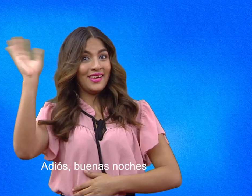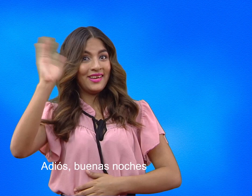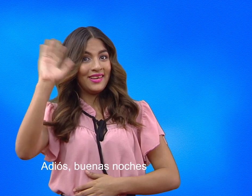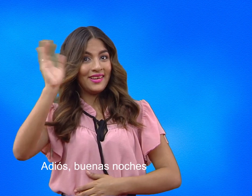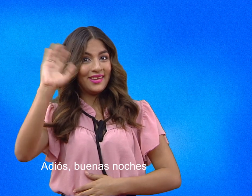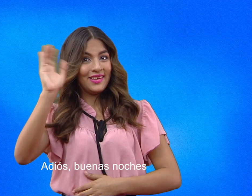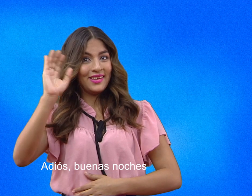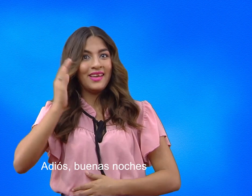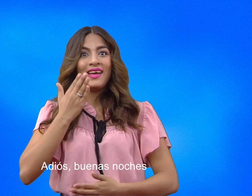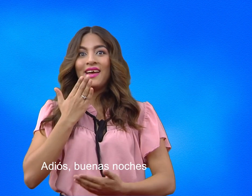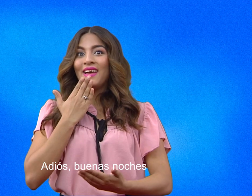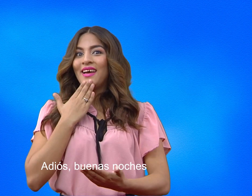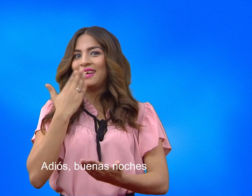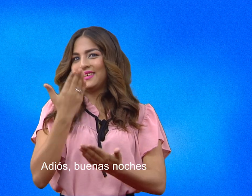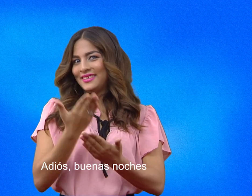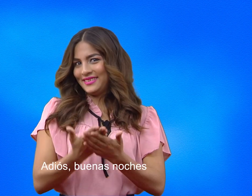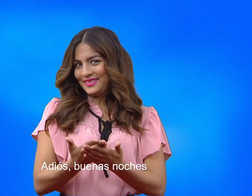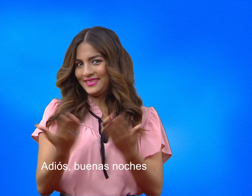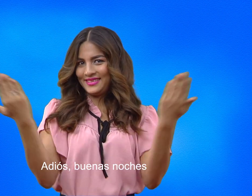Adiós. Buenas noches.